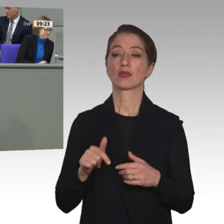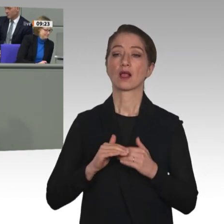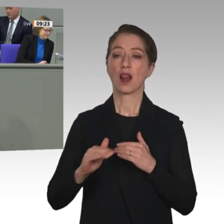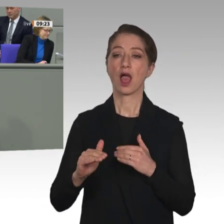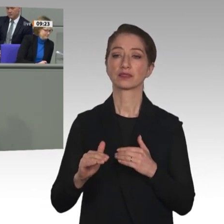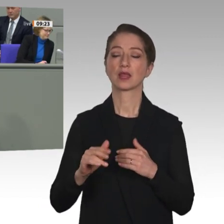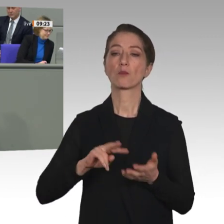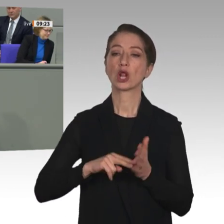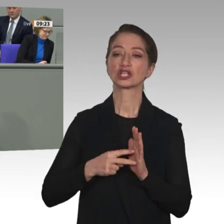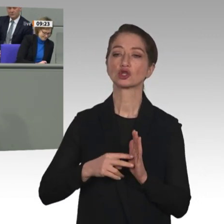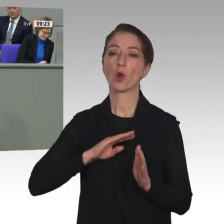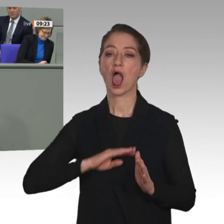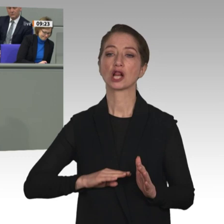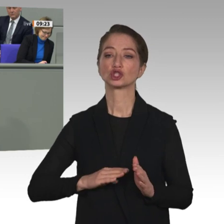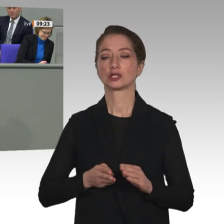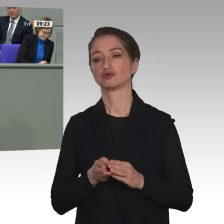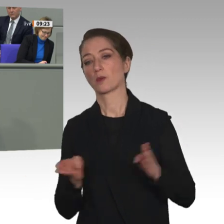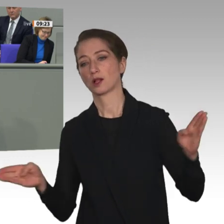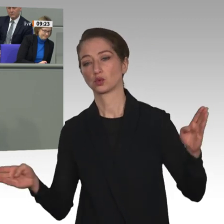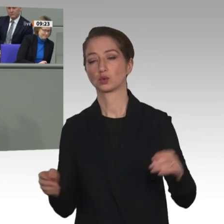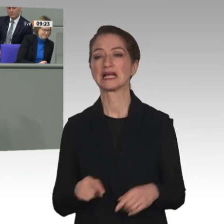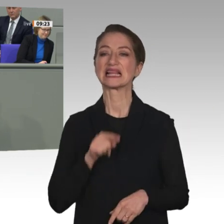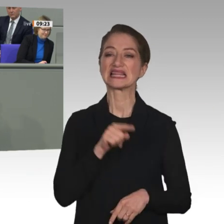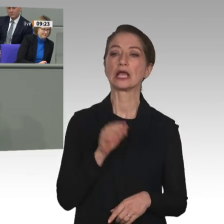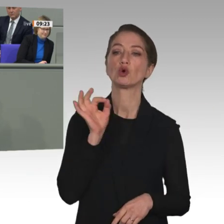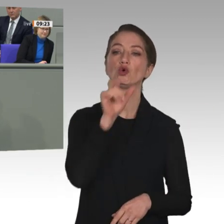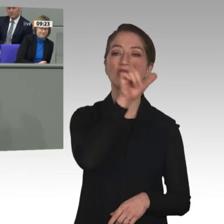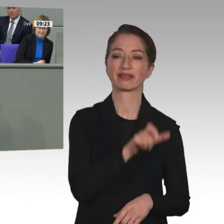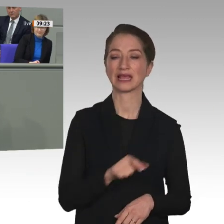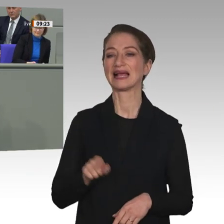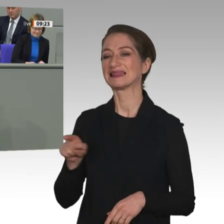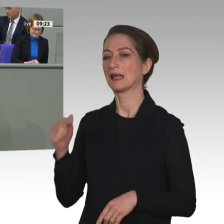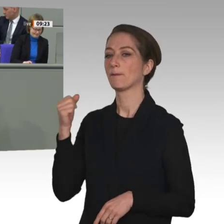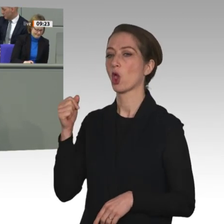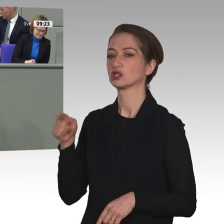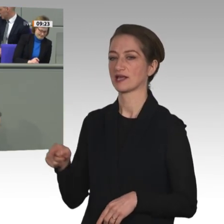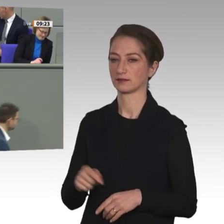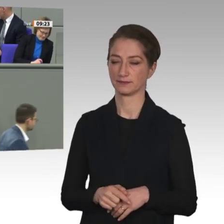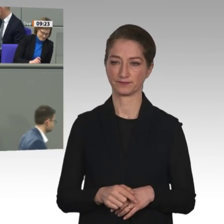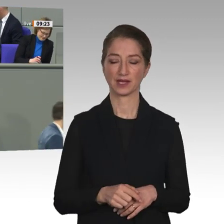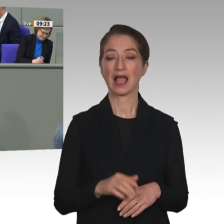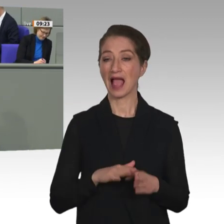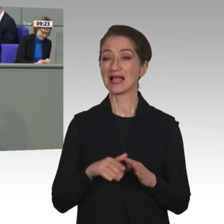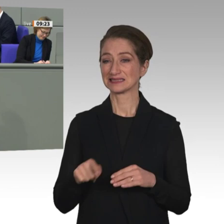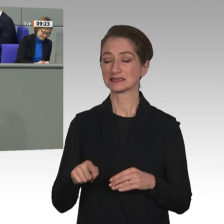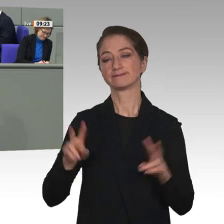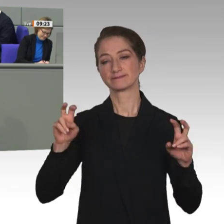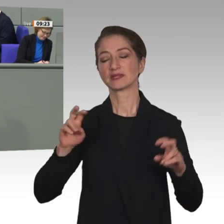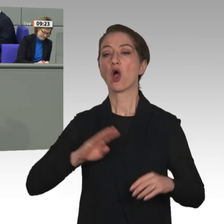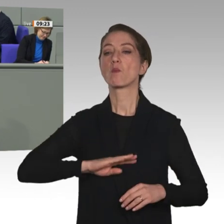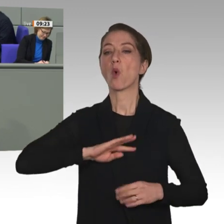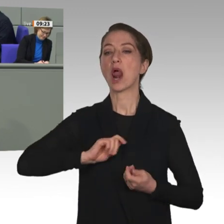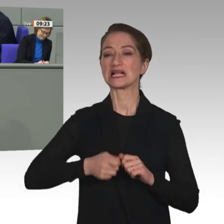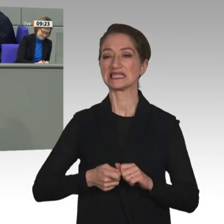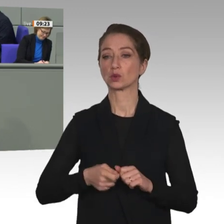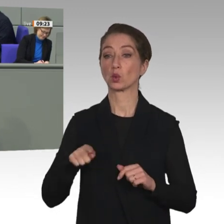politisch-moralische Spaltung in die Guten und die Bösen. Und genau diese Moralisierung des Politischen ist brandgefährlich,